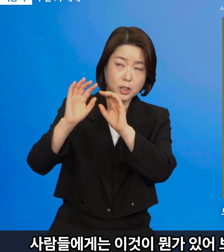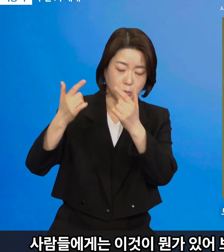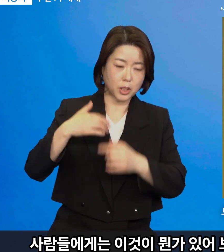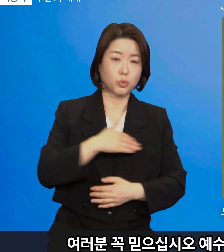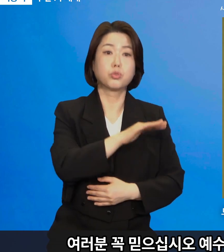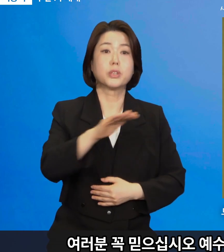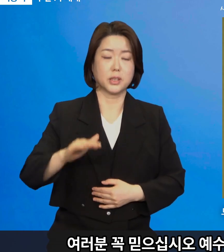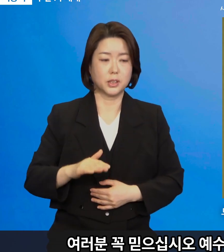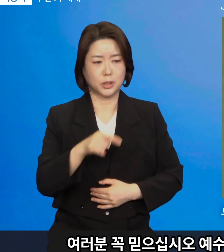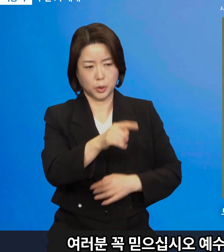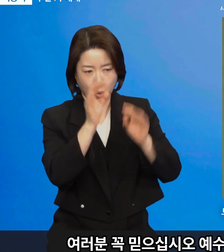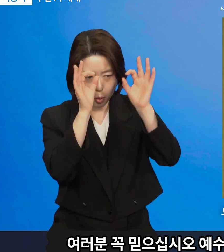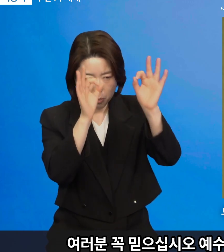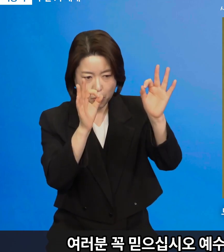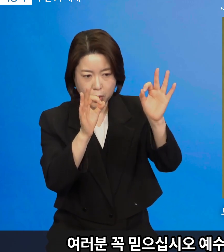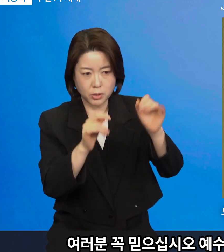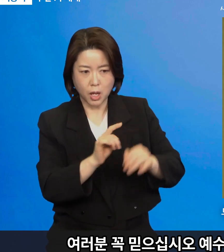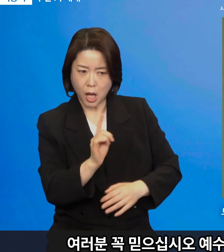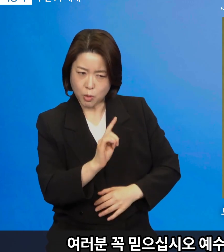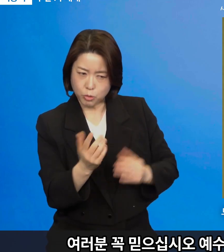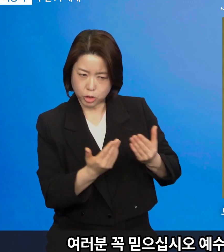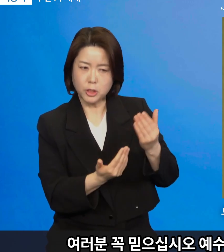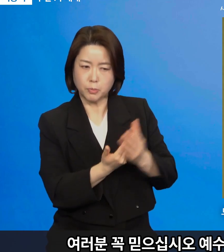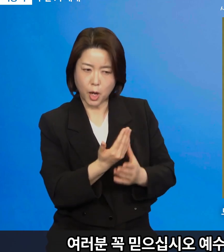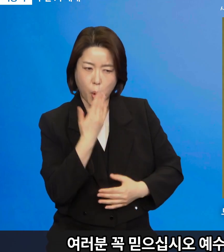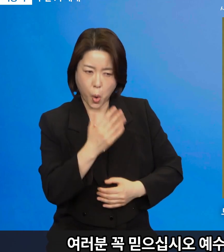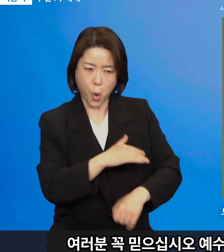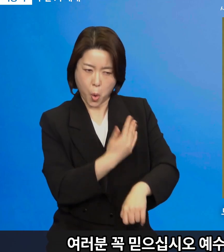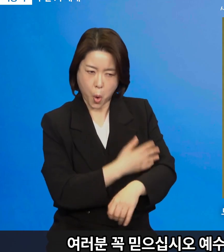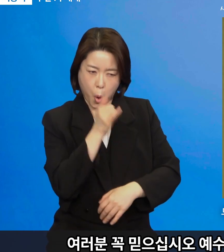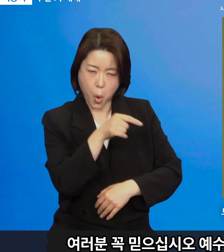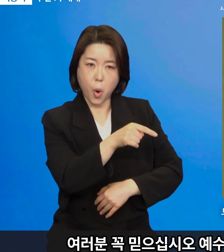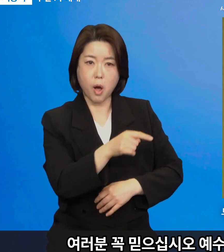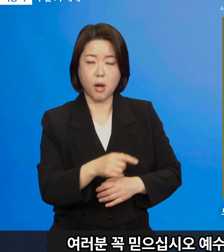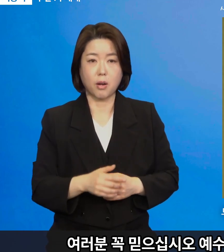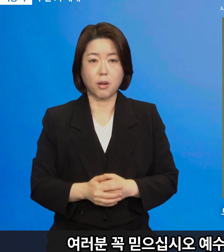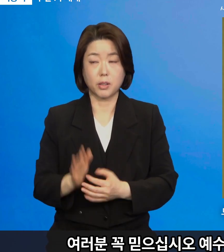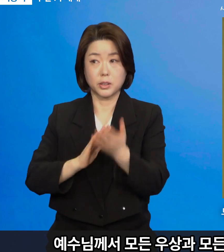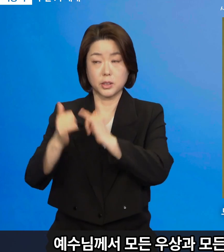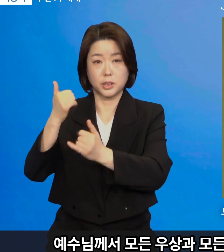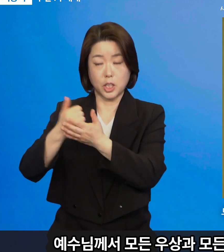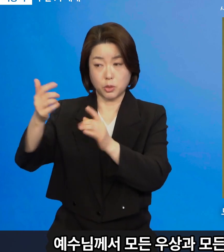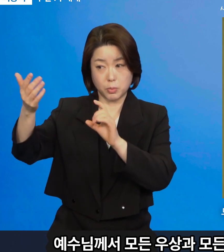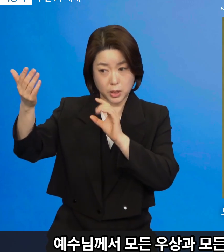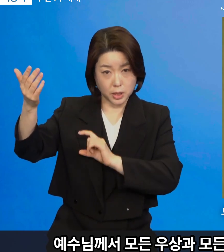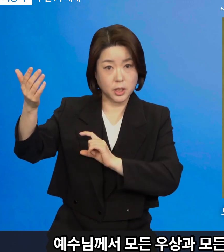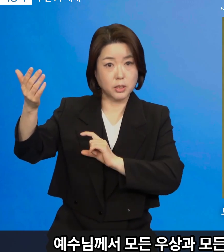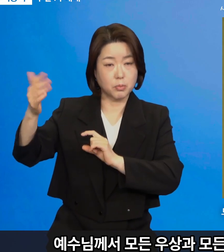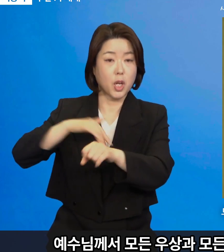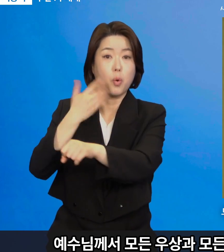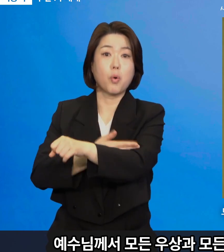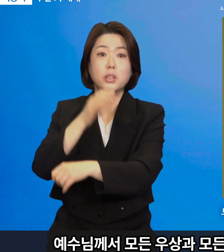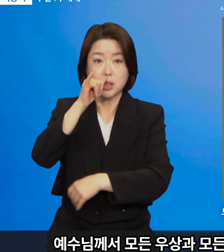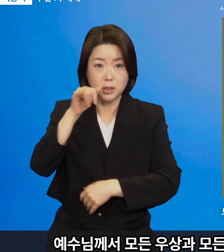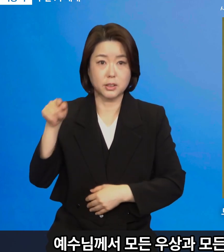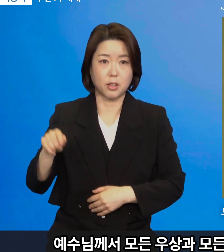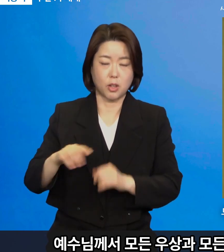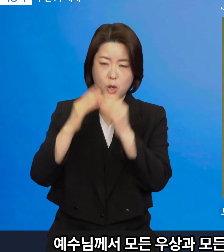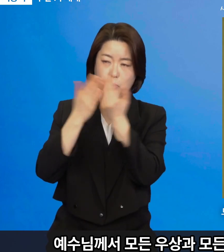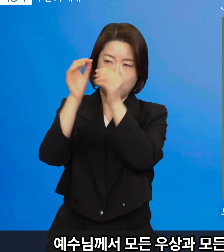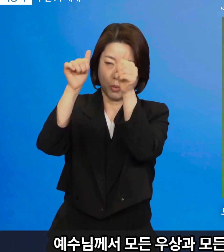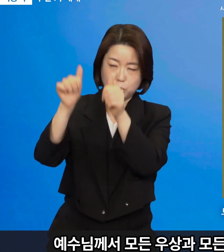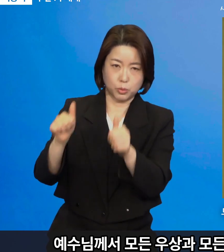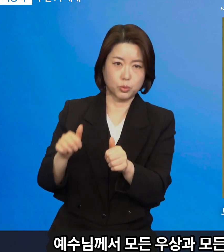유혹을 받는 거예요. 그러니 여러분 꼭 믿으십시오. 예수님의 권세에 힘이 있습니다. 예수님께서 모든